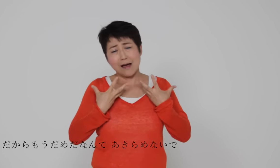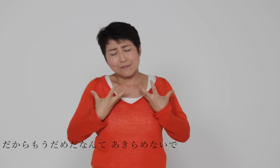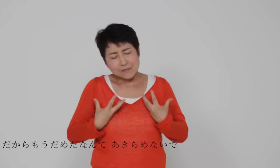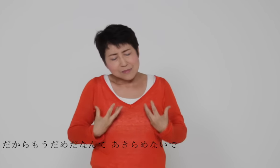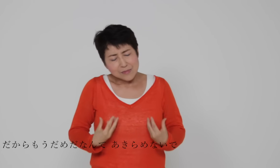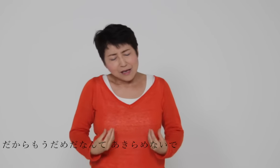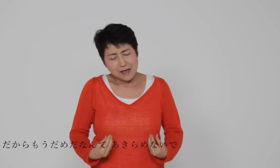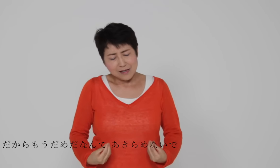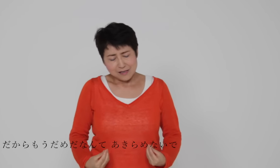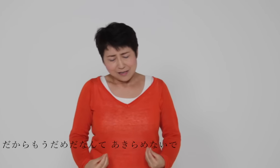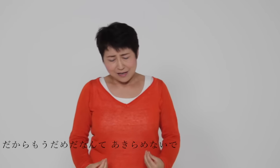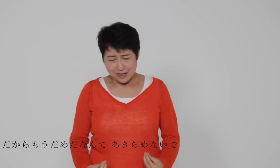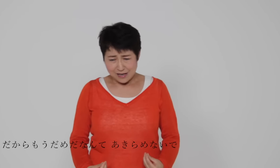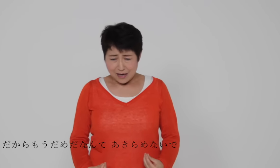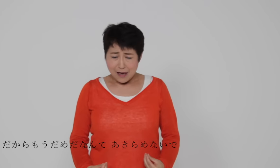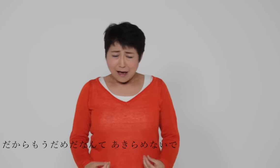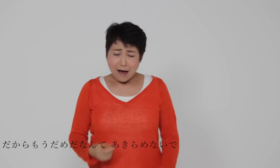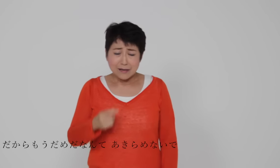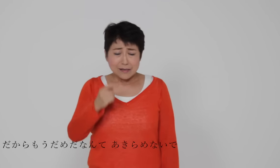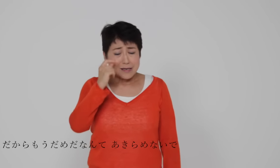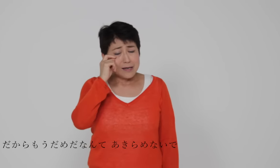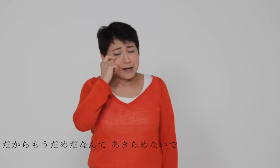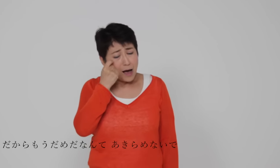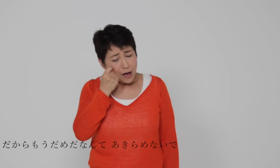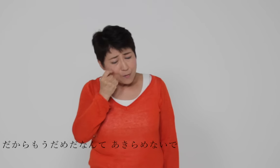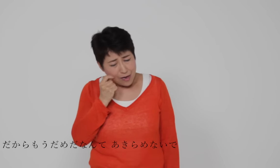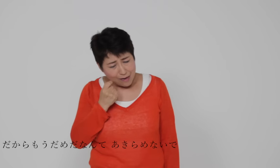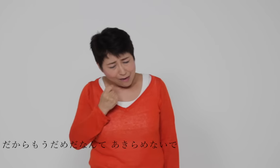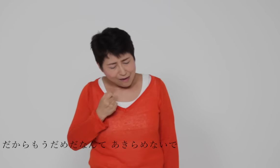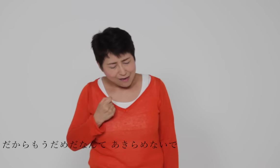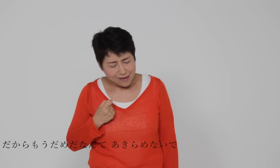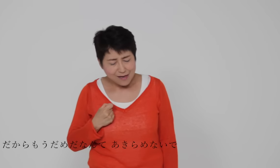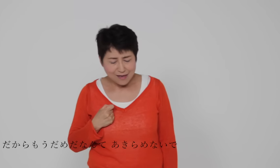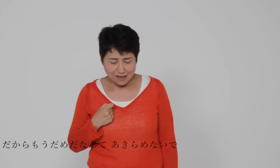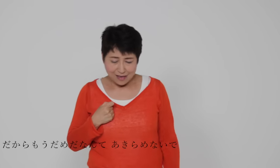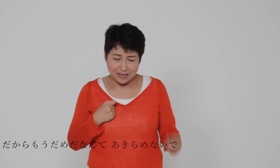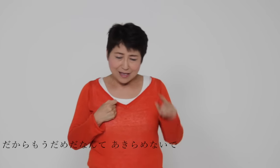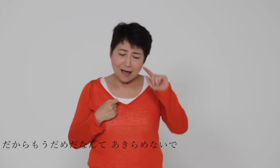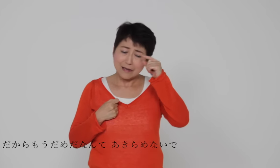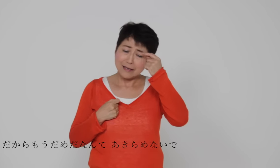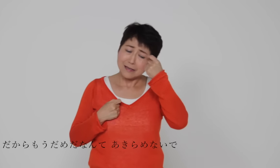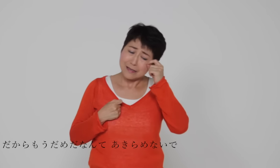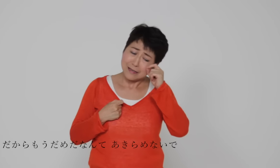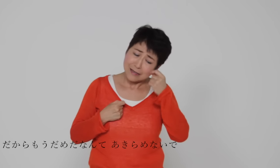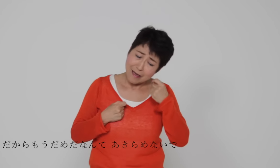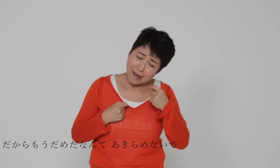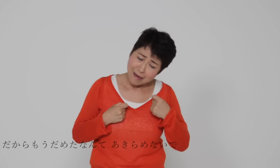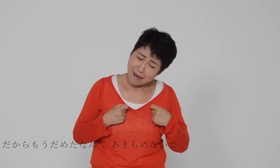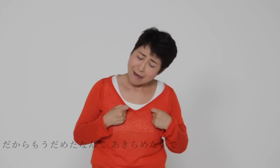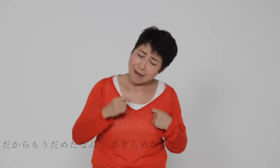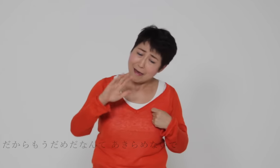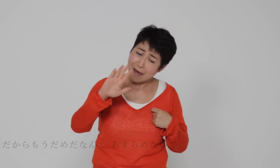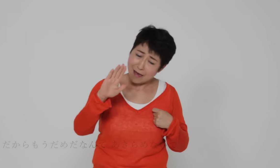んて諦めないで、